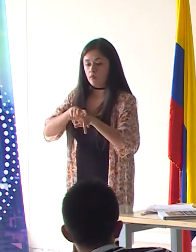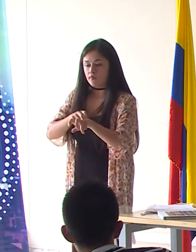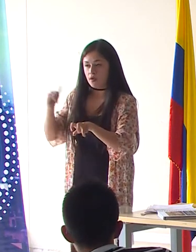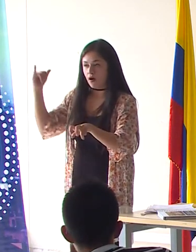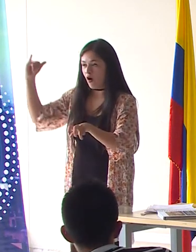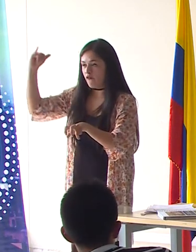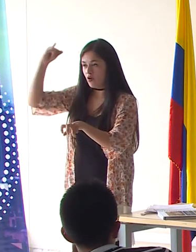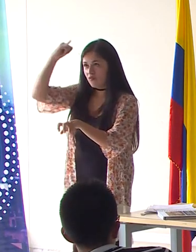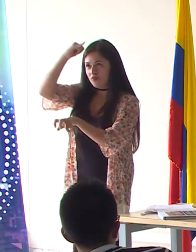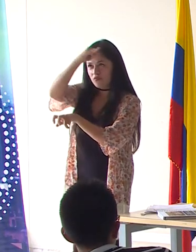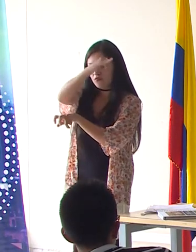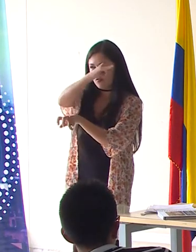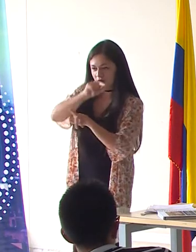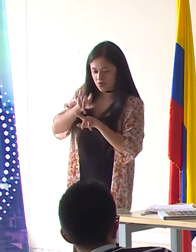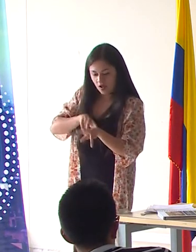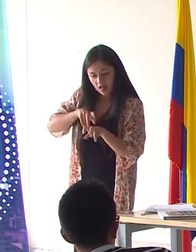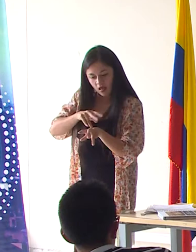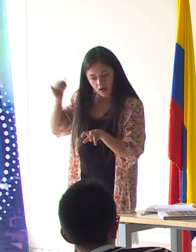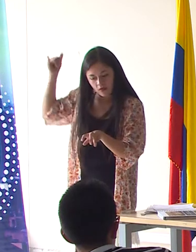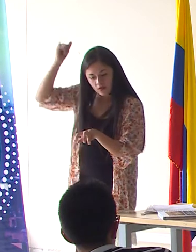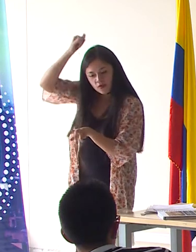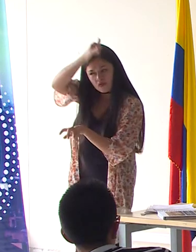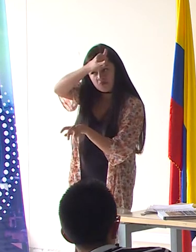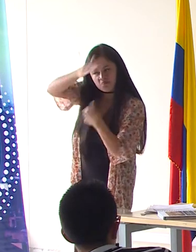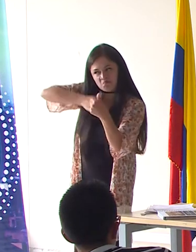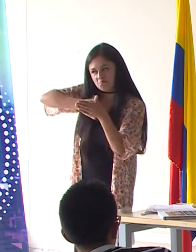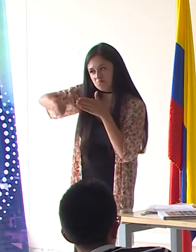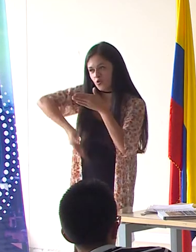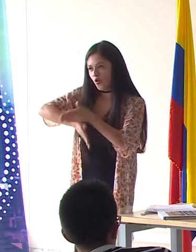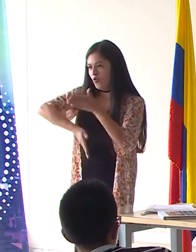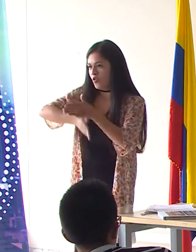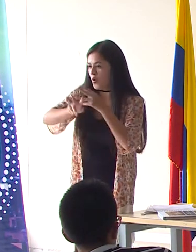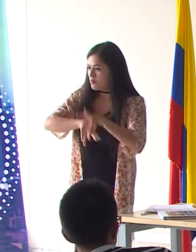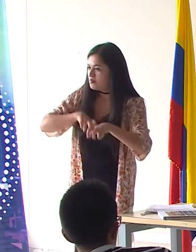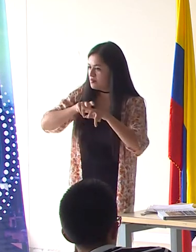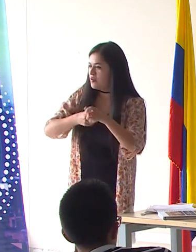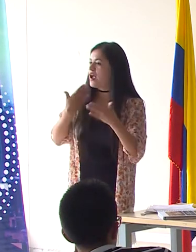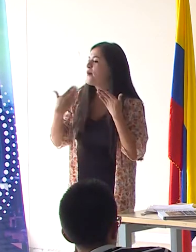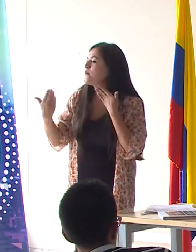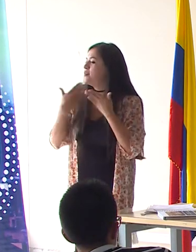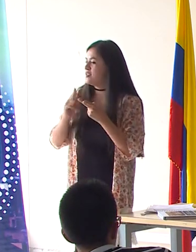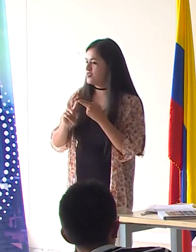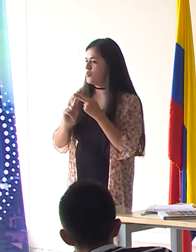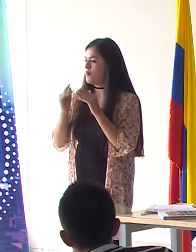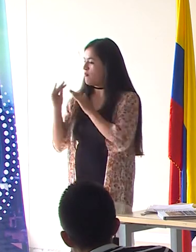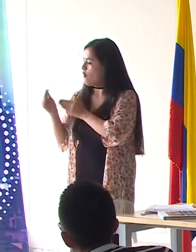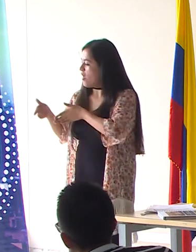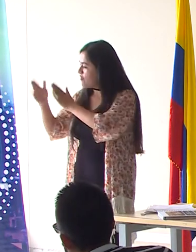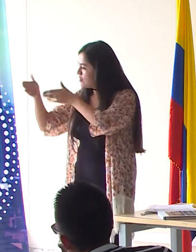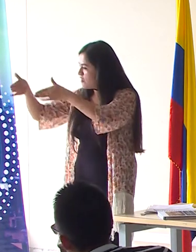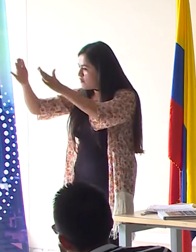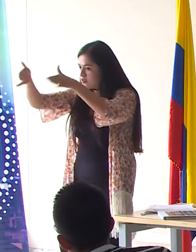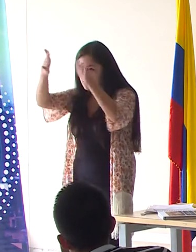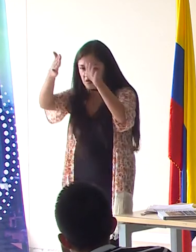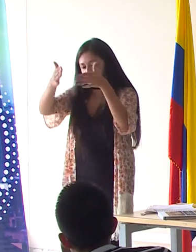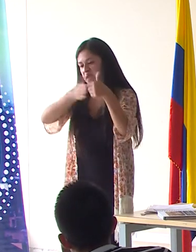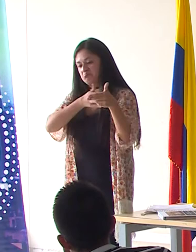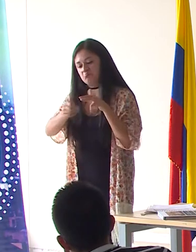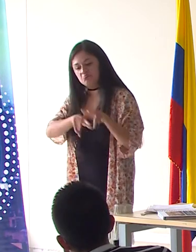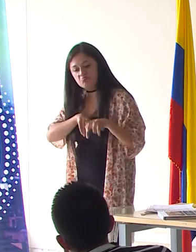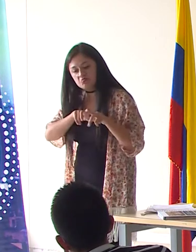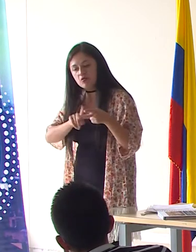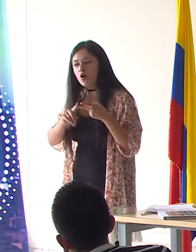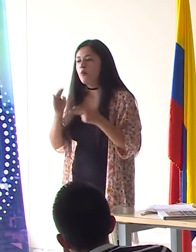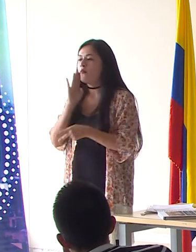de mantener la producción campesinos entre su by cota campesinos entre